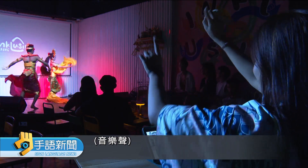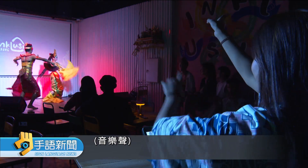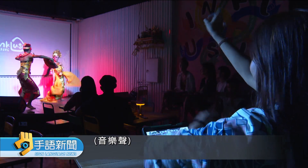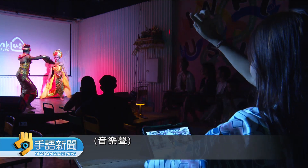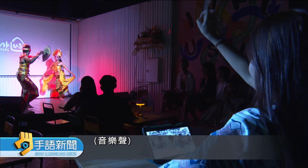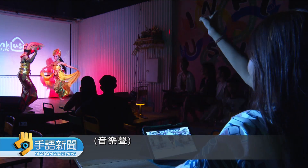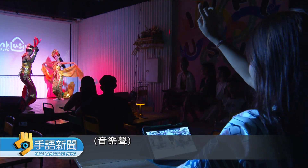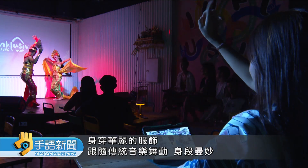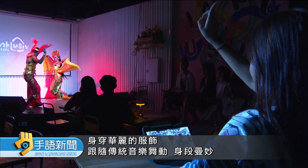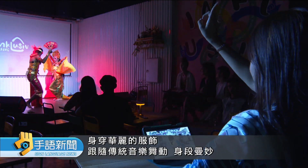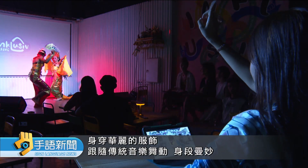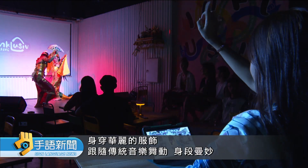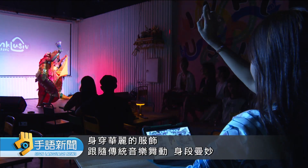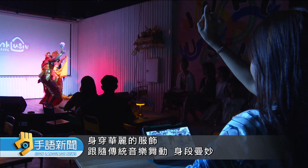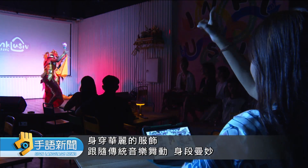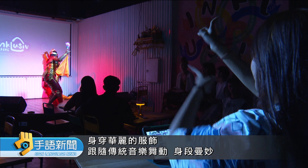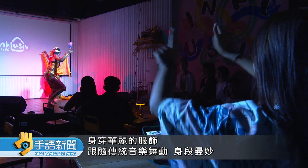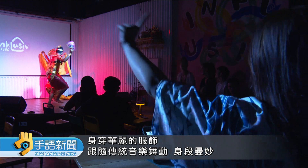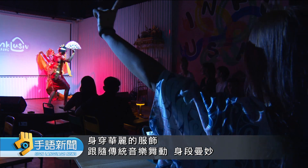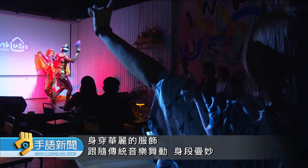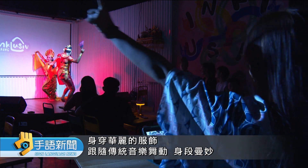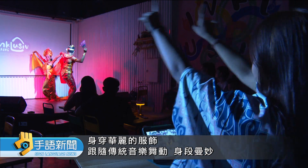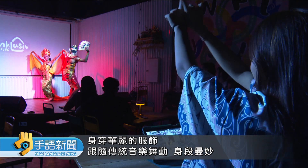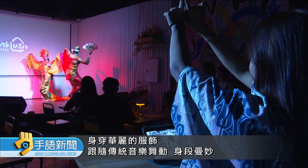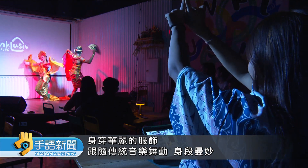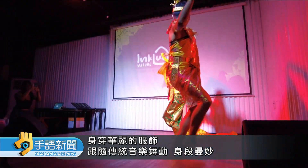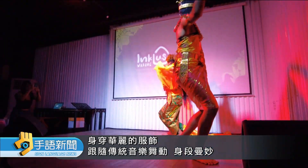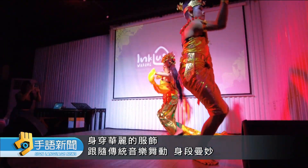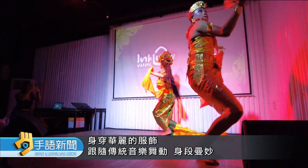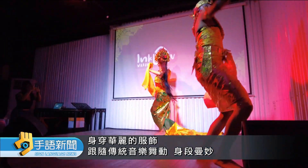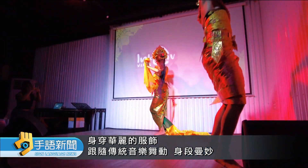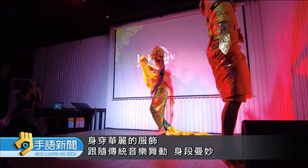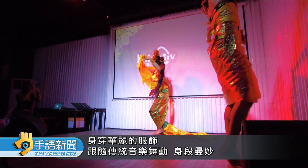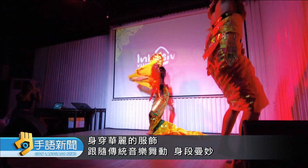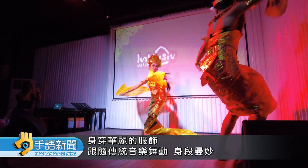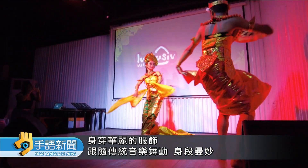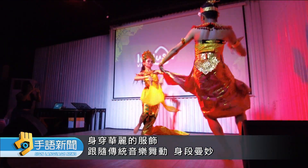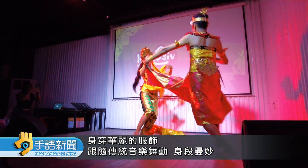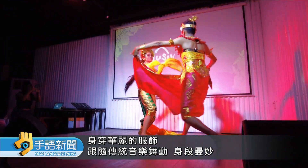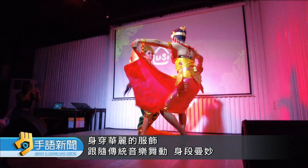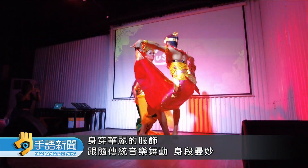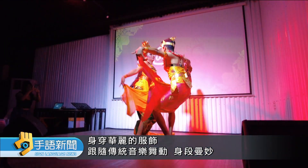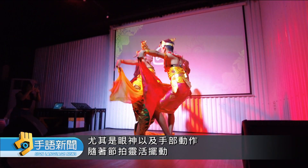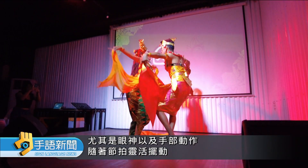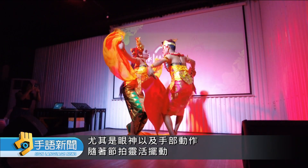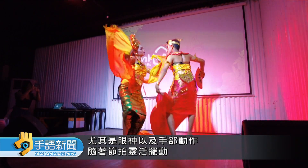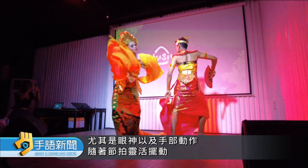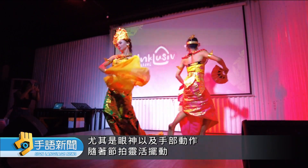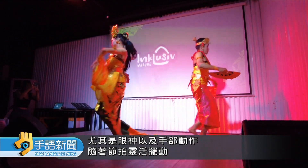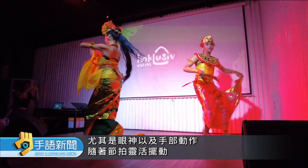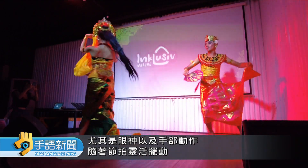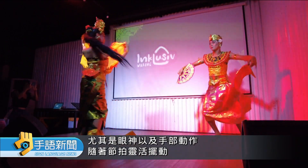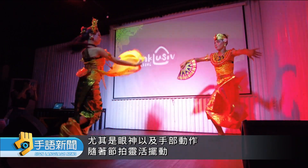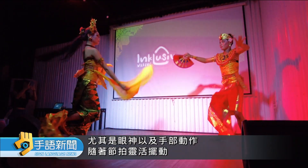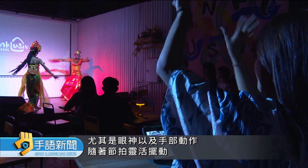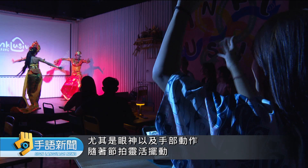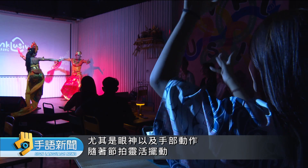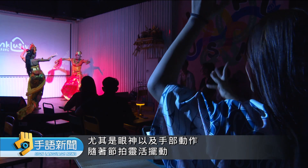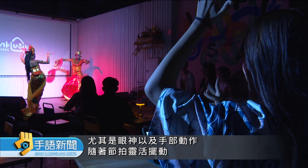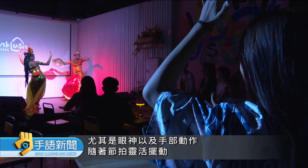身穿华丽的服饰，跟随传统音乐舞动，身段曼妙，尤其是眼神以及手部动作，随